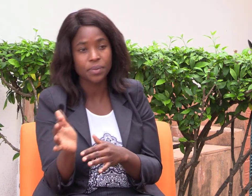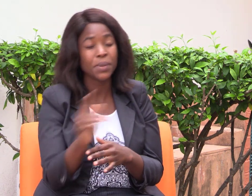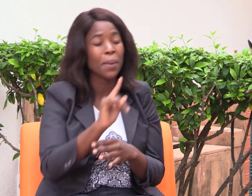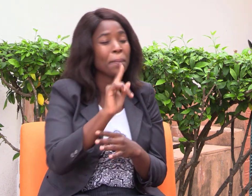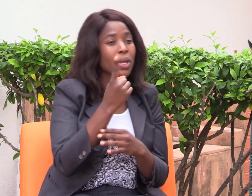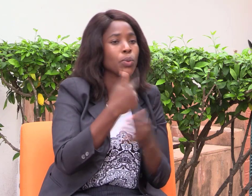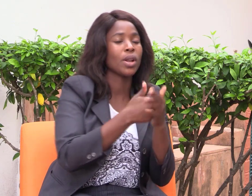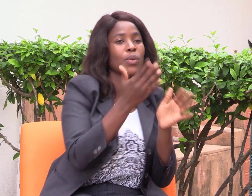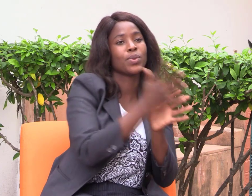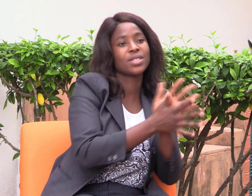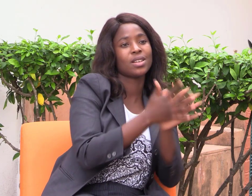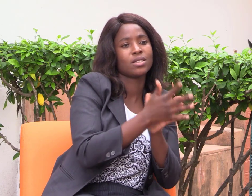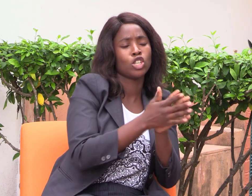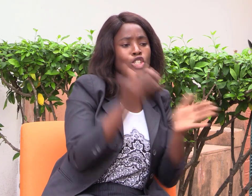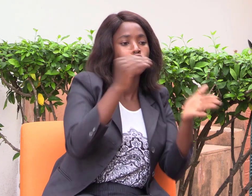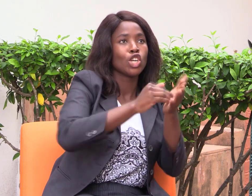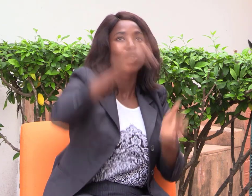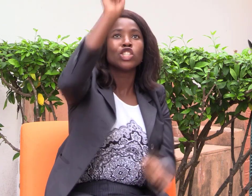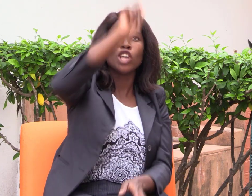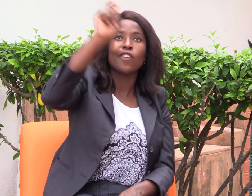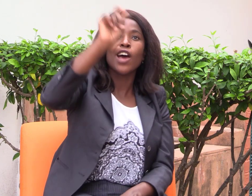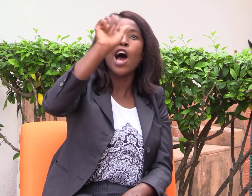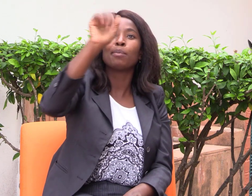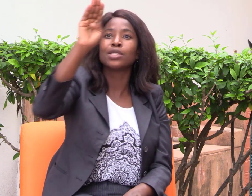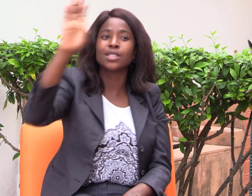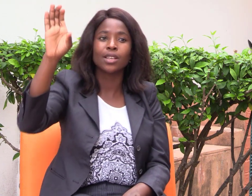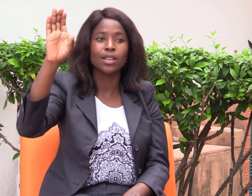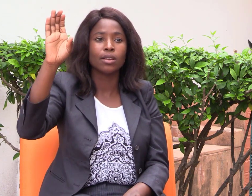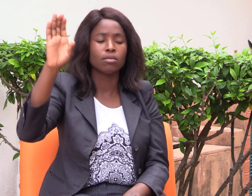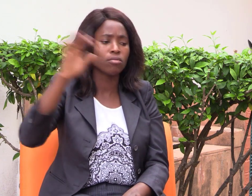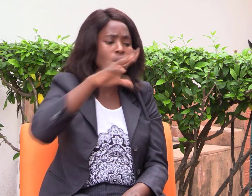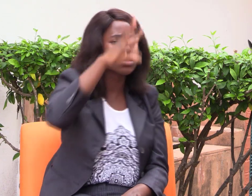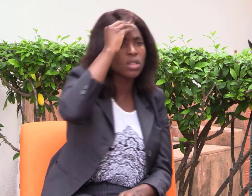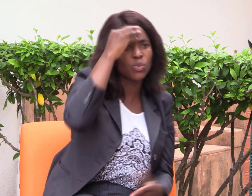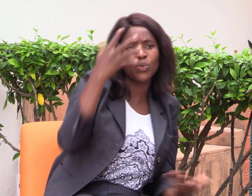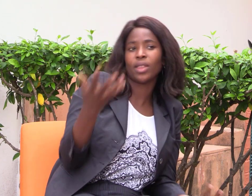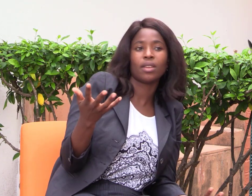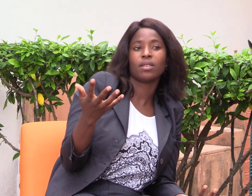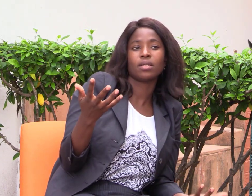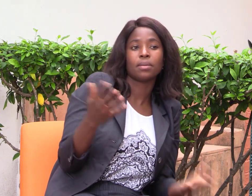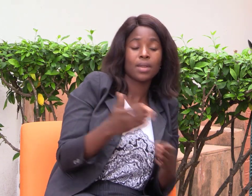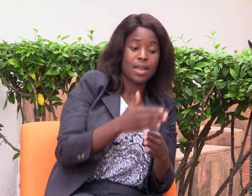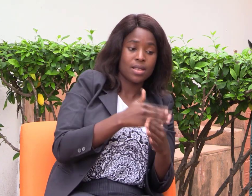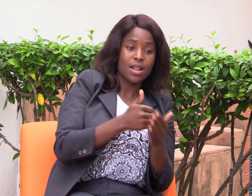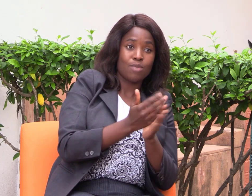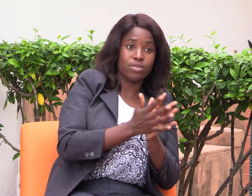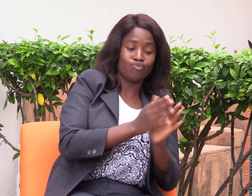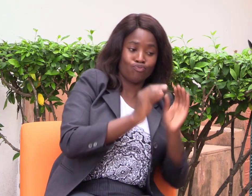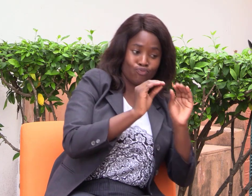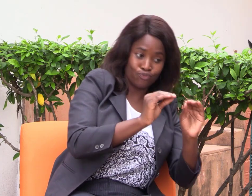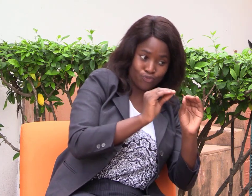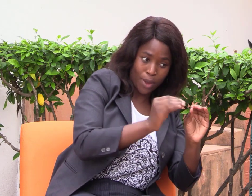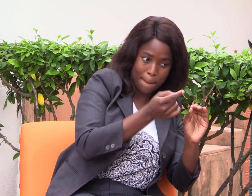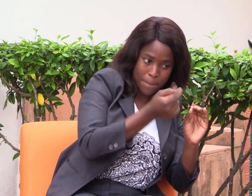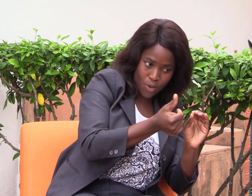que é para aprender muito mais. Porque, por exemplo, para a pessoa que fala e para essa criança